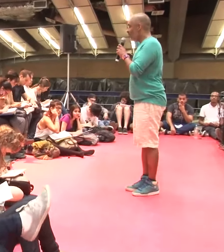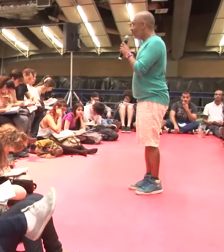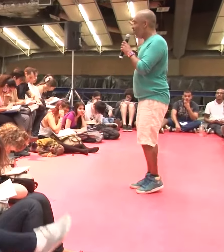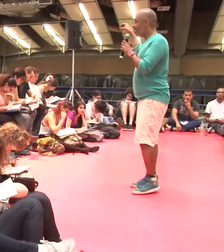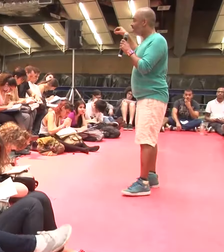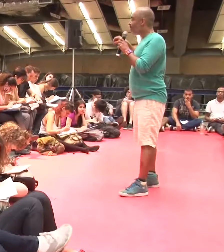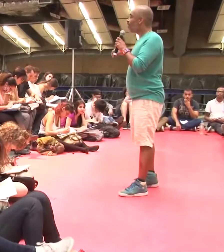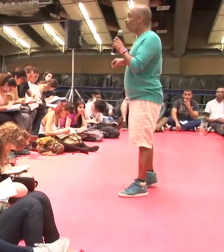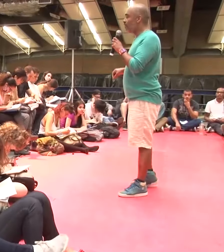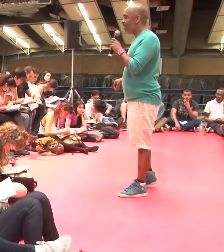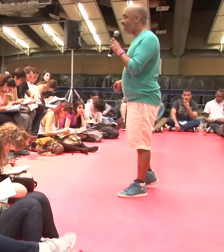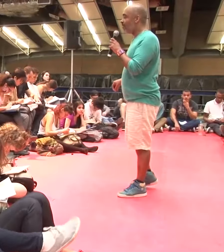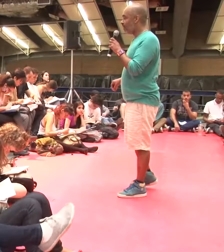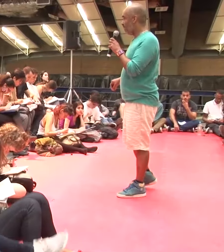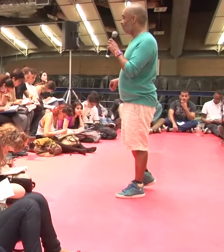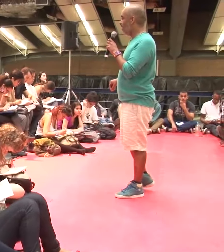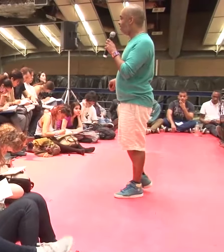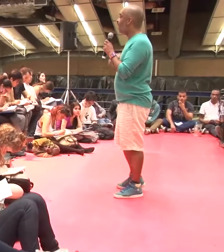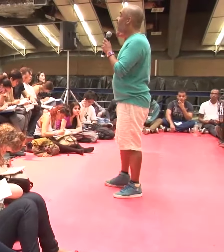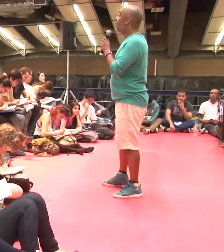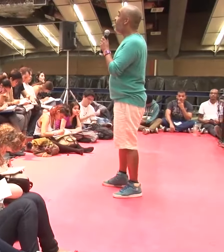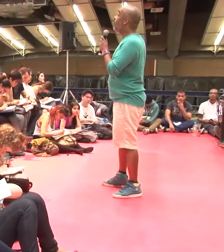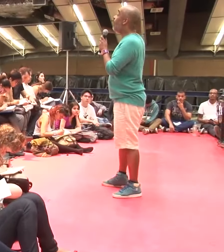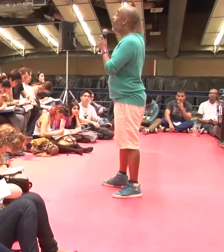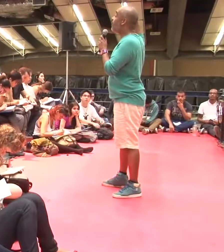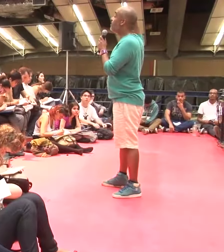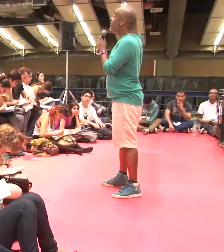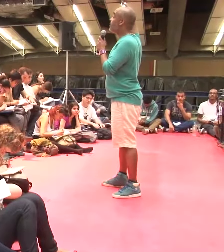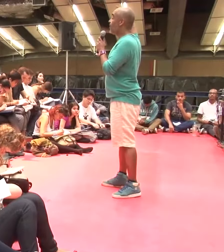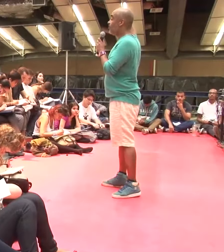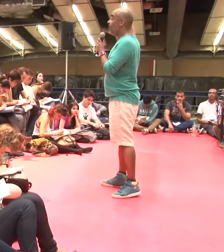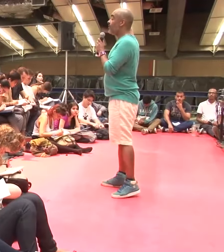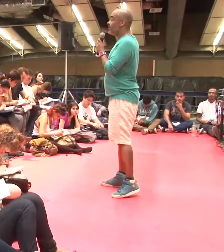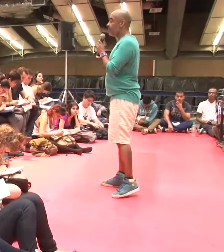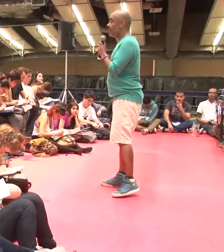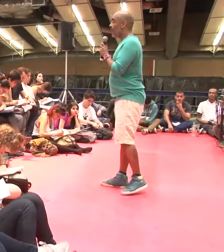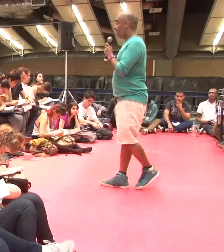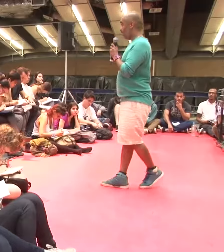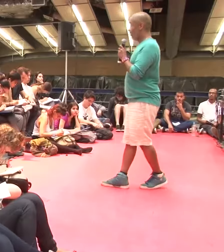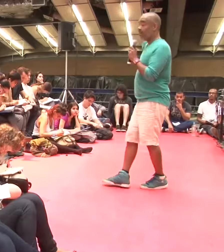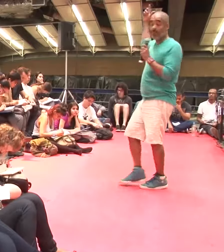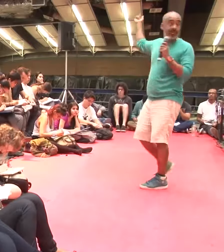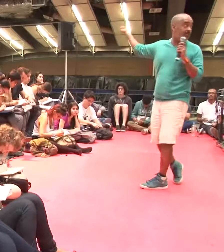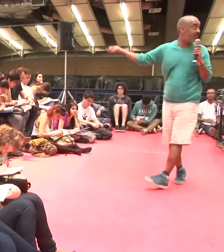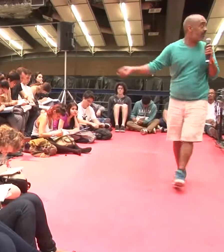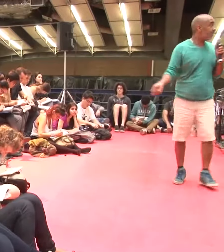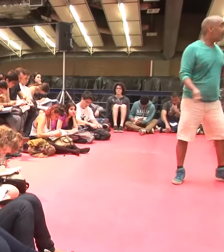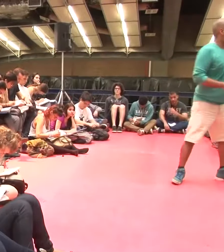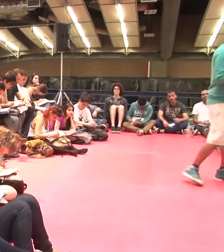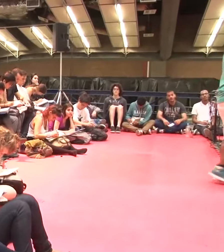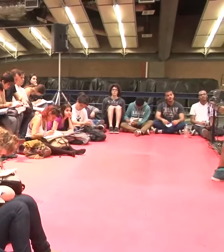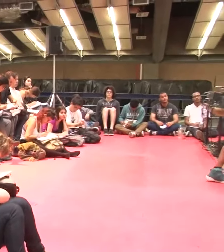Retiro, jogo fora, porque para o lugar de uma Bertoleza virão outras Bertolezas aí, muitas